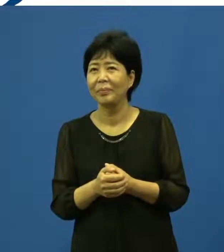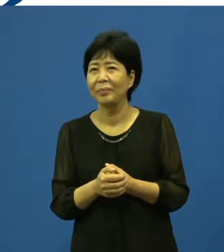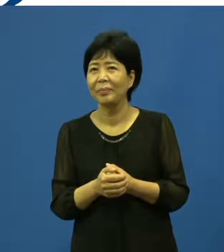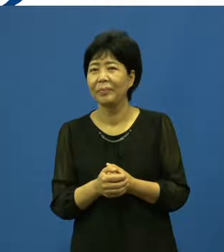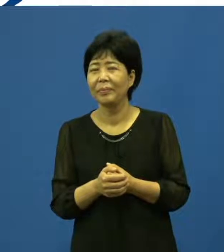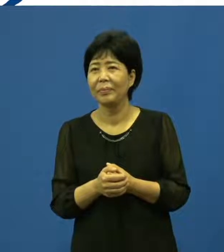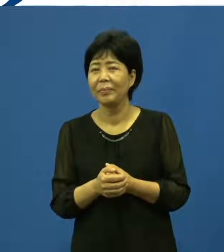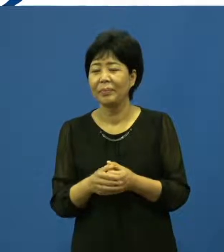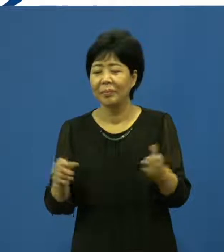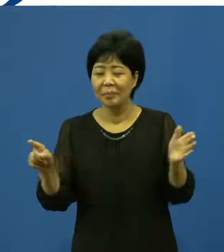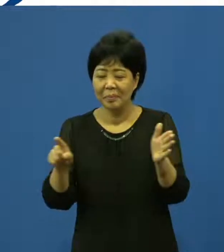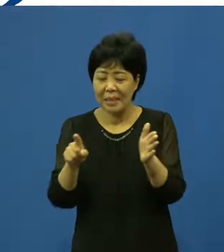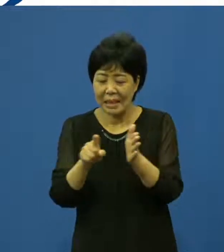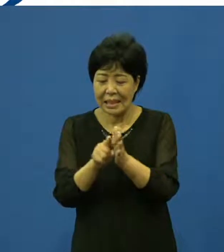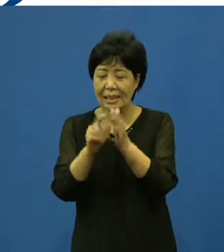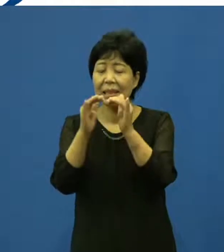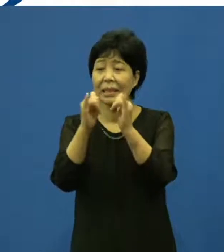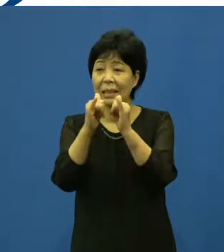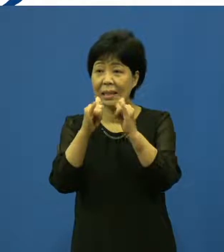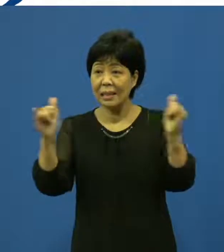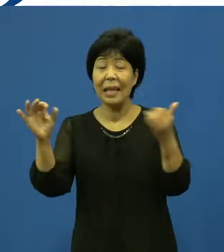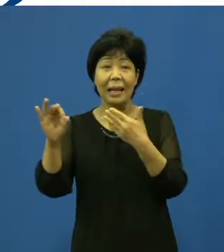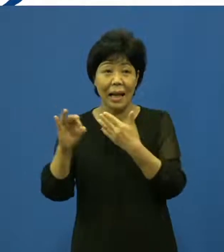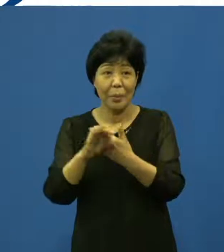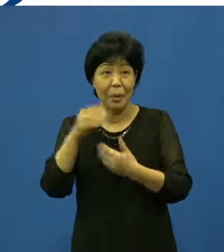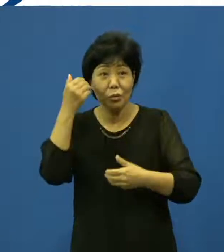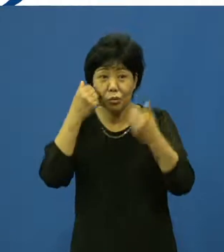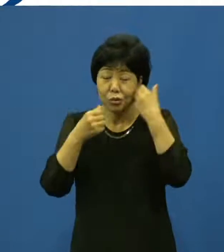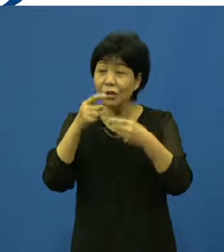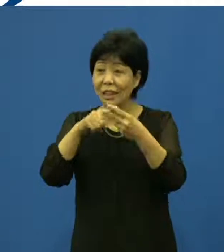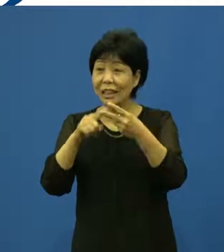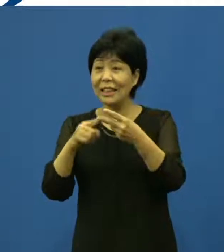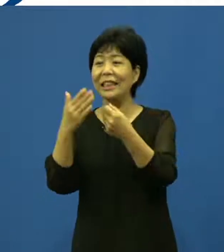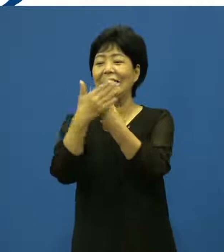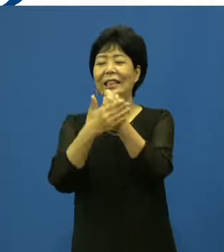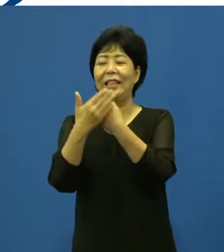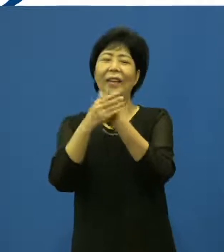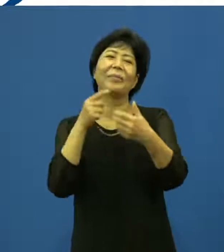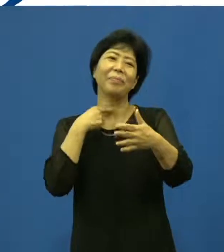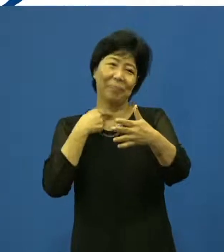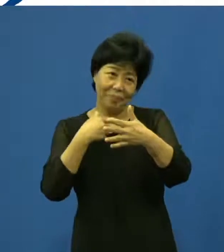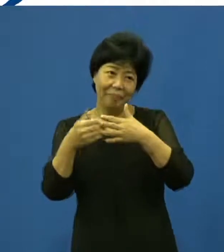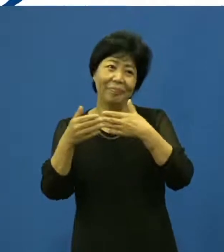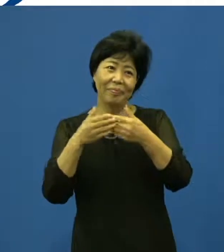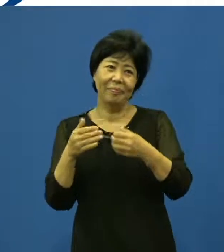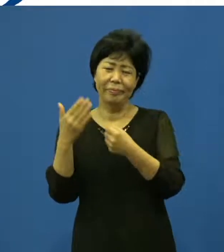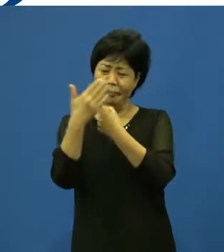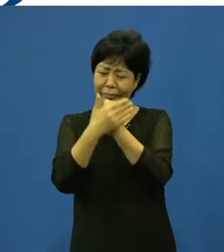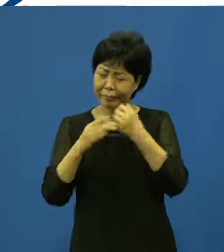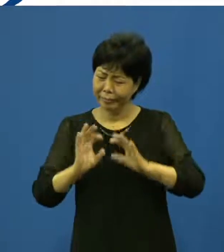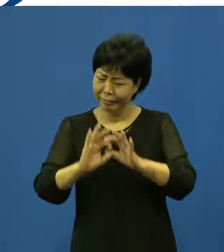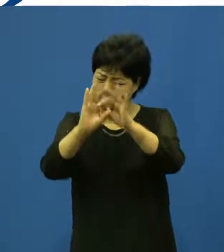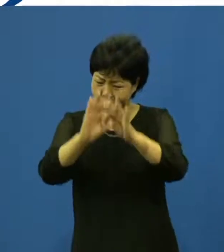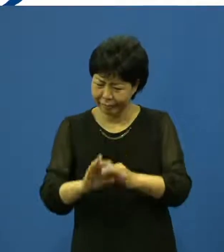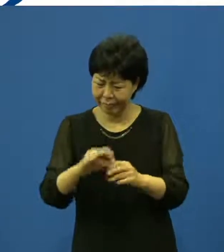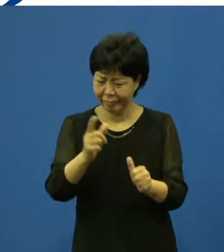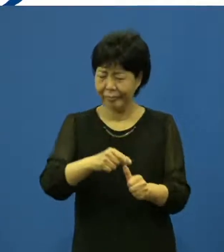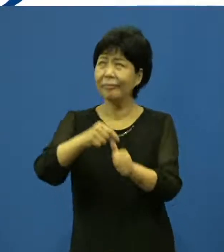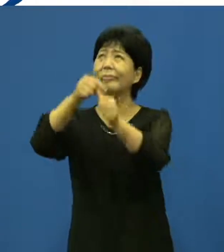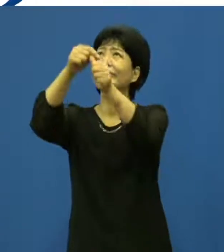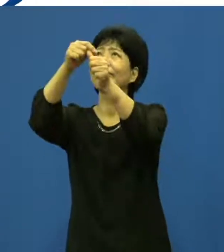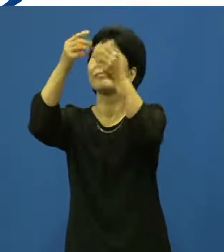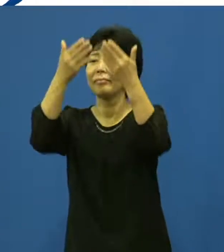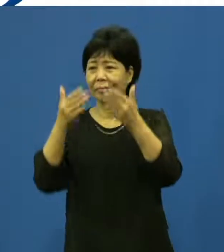자, 신자라면 하나님의 은혜를 다 체험했습니다. 하나님의 은혜가 아니면 구원을 얻을 수도 없습니다. 우리의 믿음도